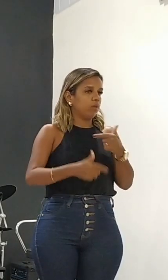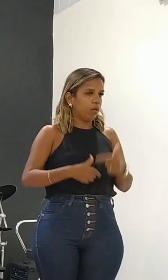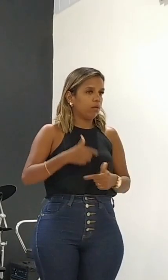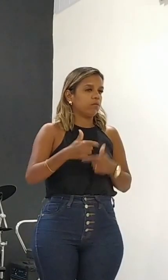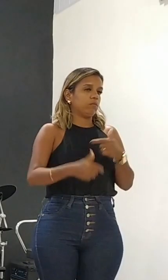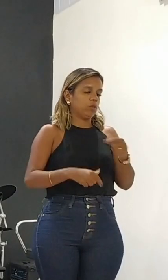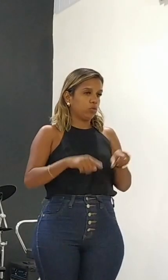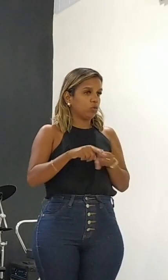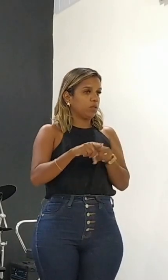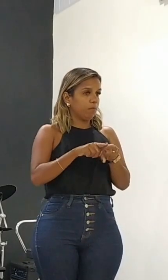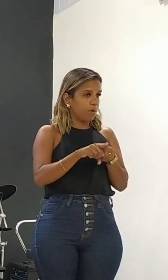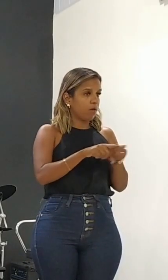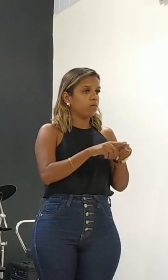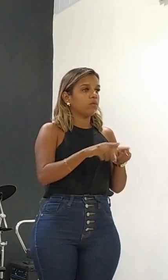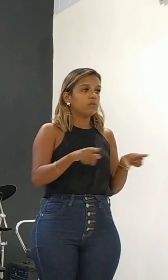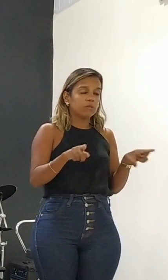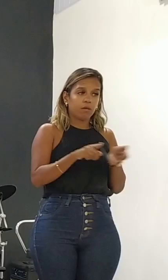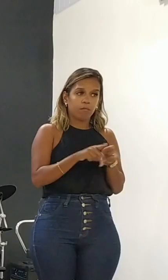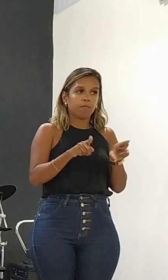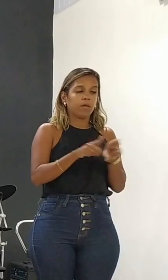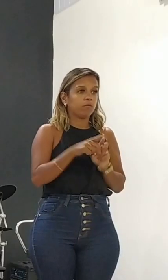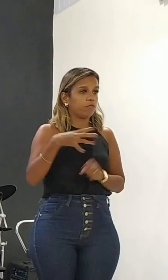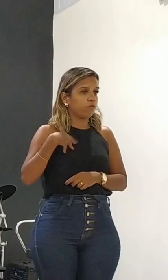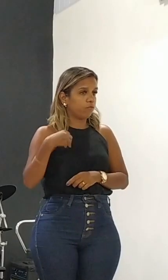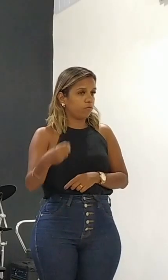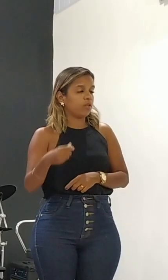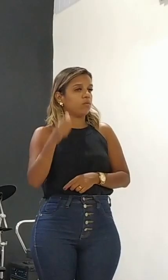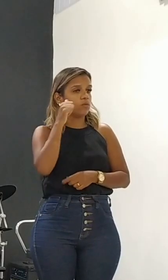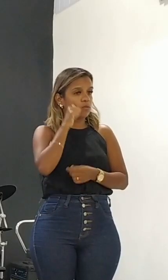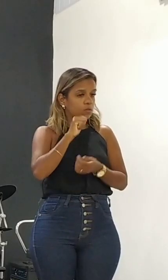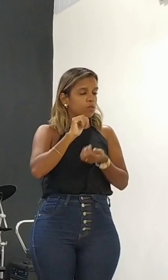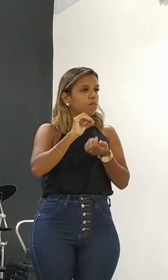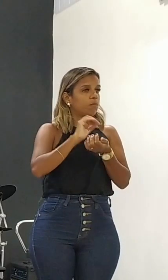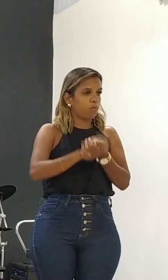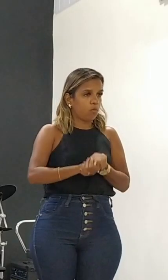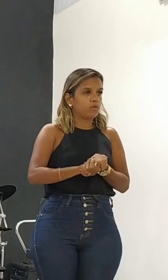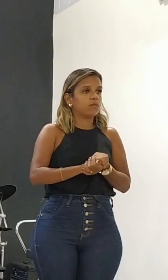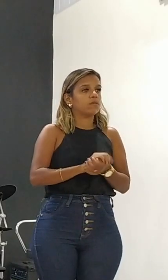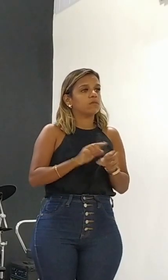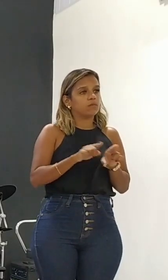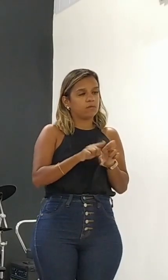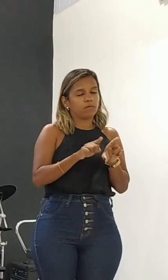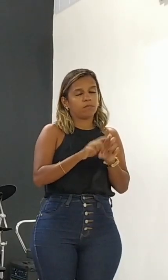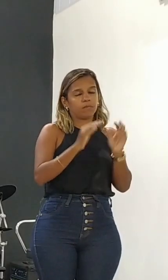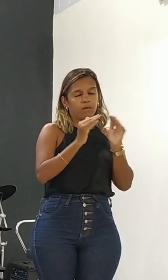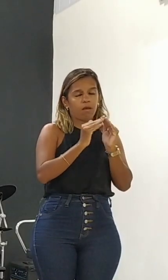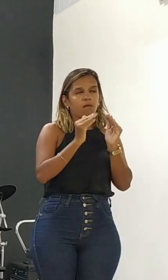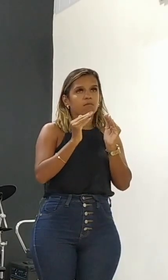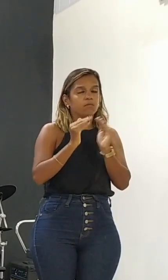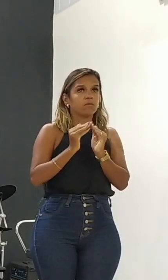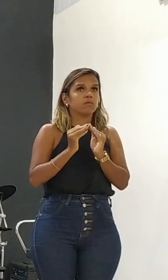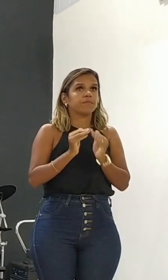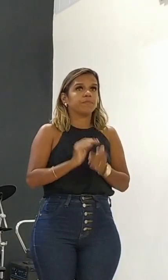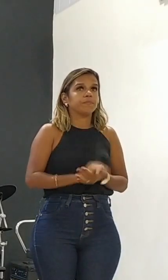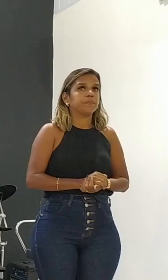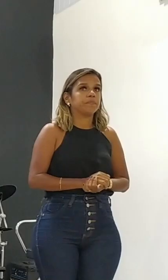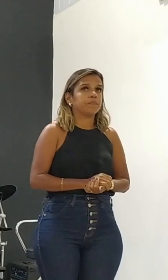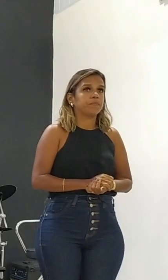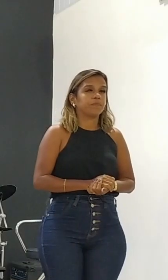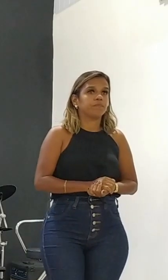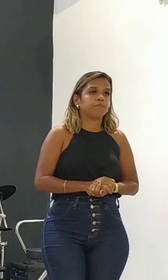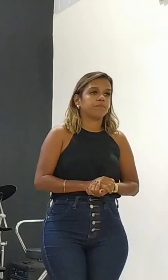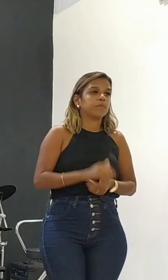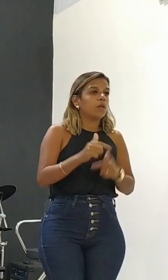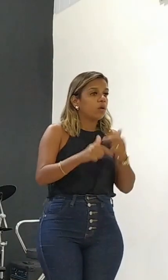pelos vossos filhos, pelas vossas mulheres e pelas vossas casas. Irmão,